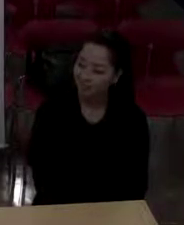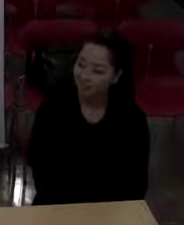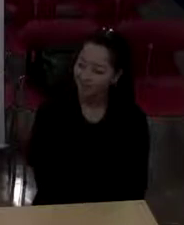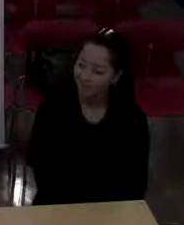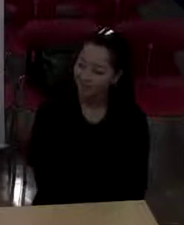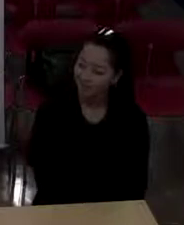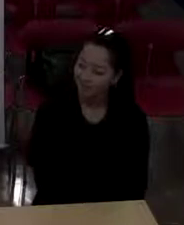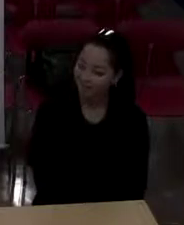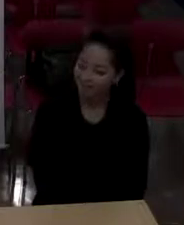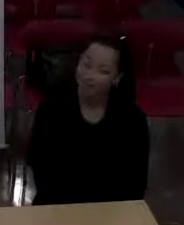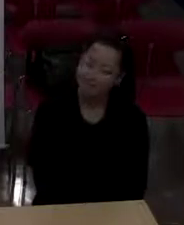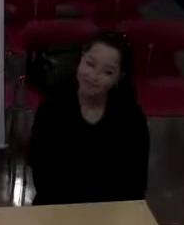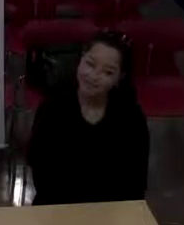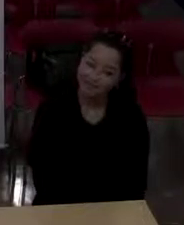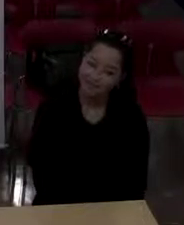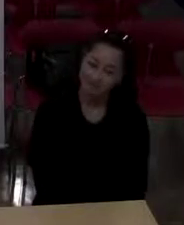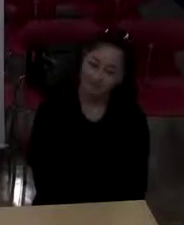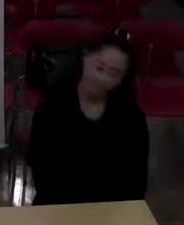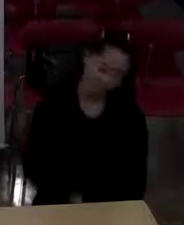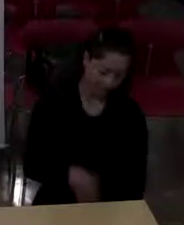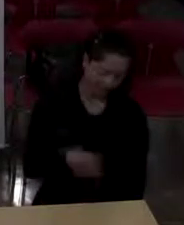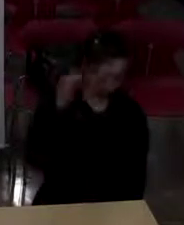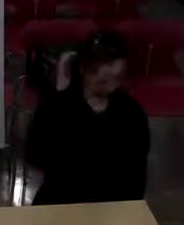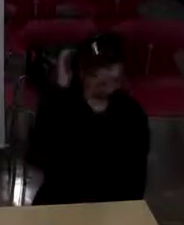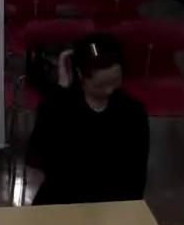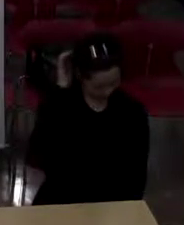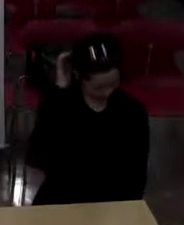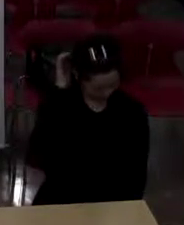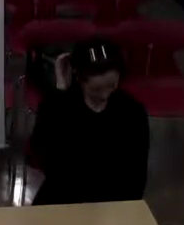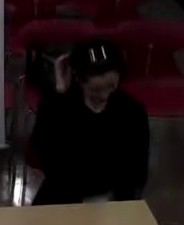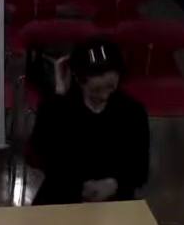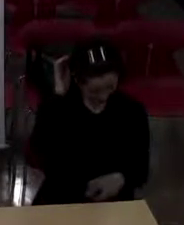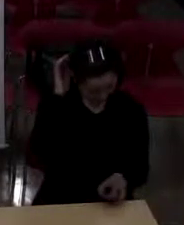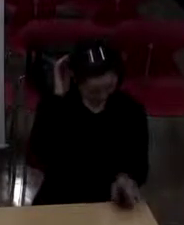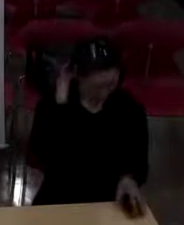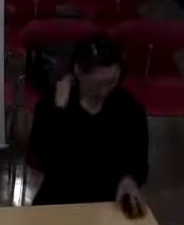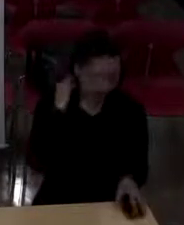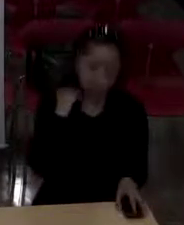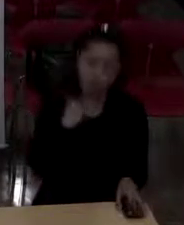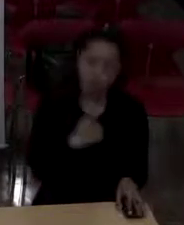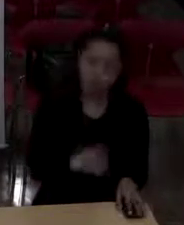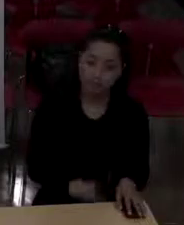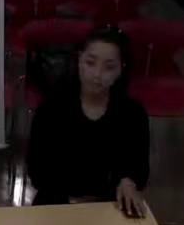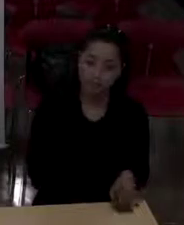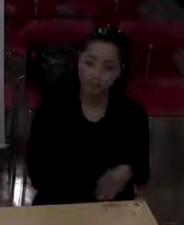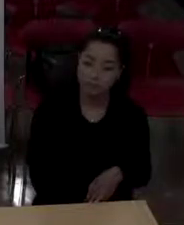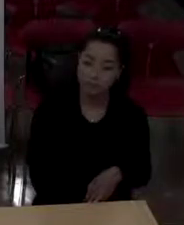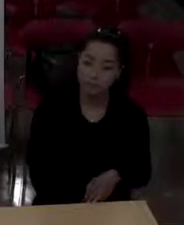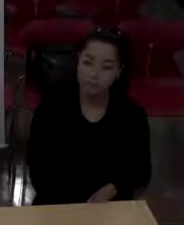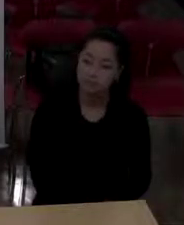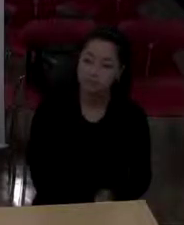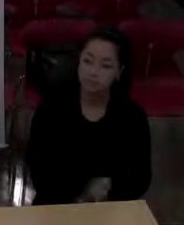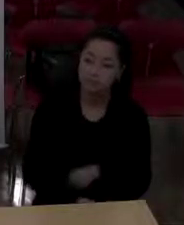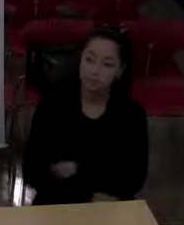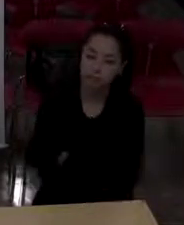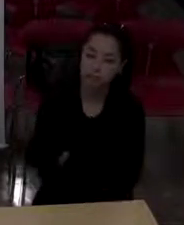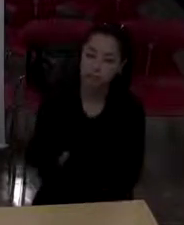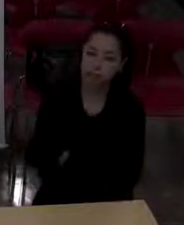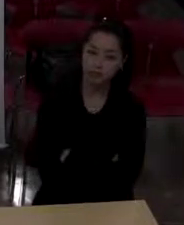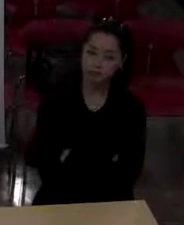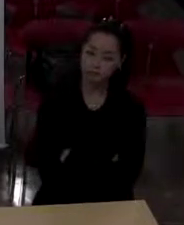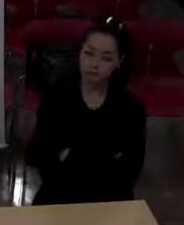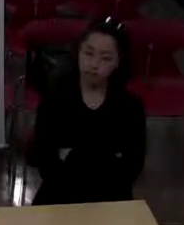al pedagogo, que de alguna forma, inclusive la misma familia, que de alguna forma pueda dar como